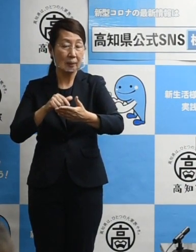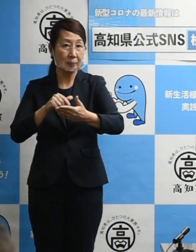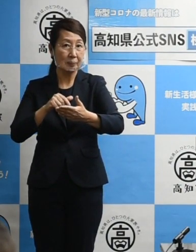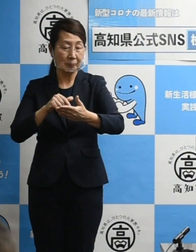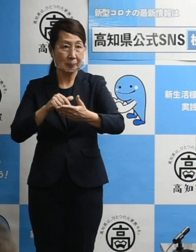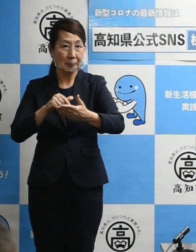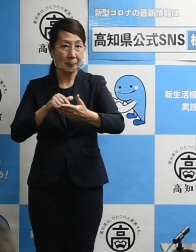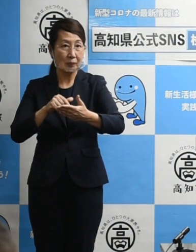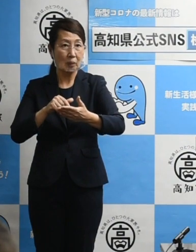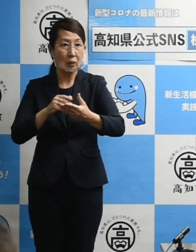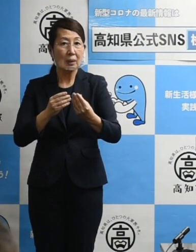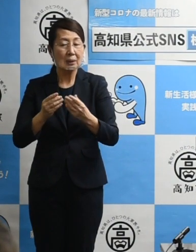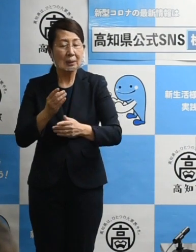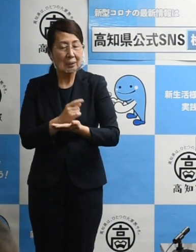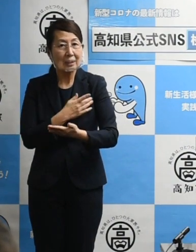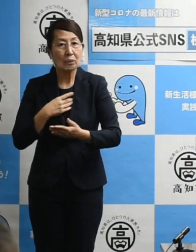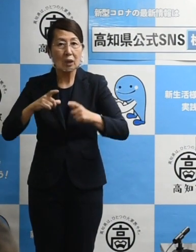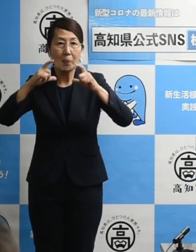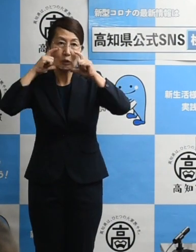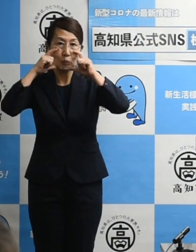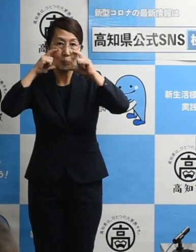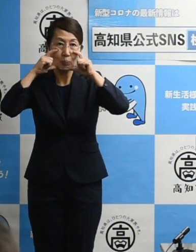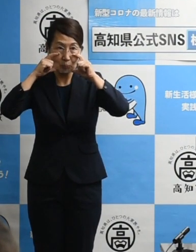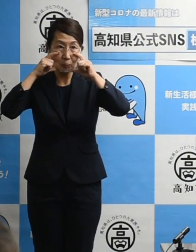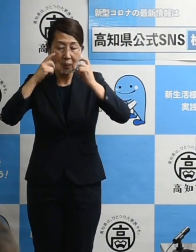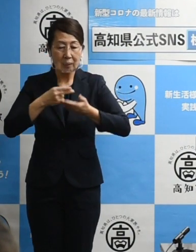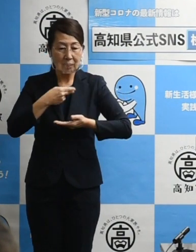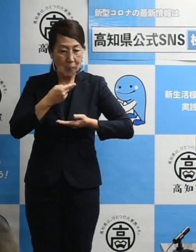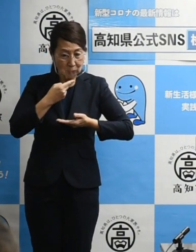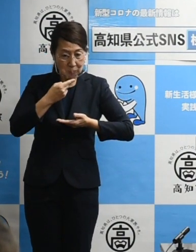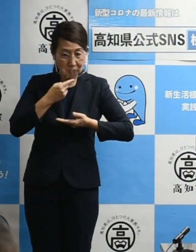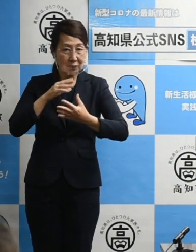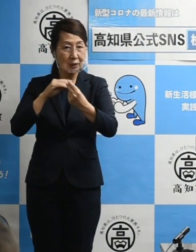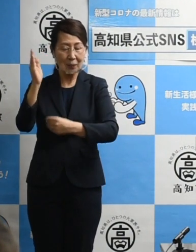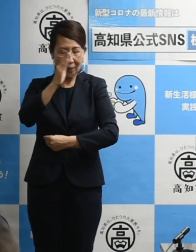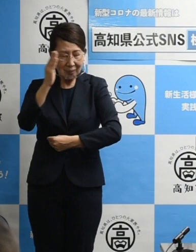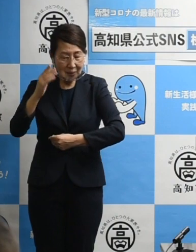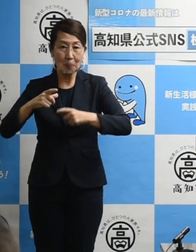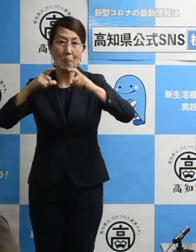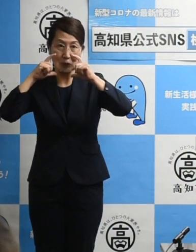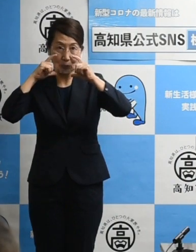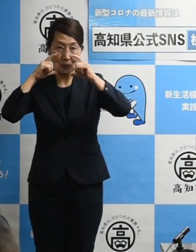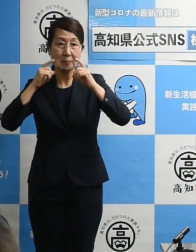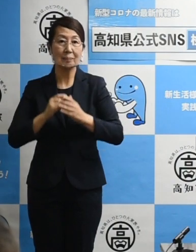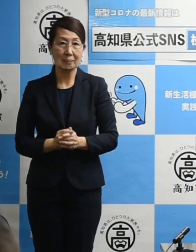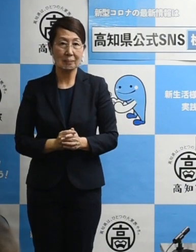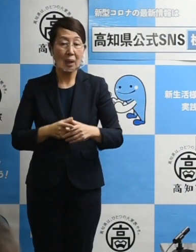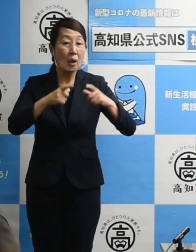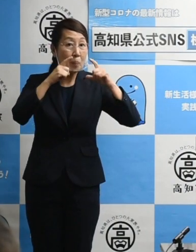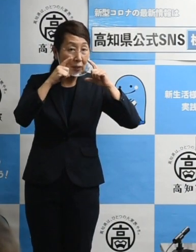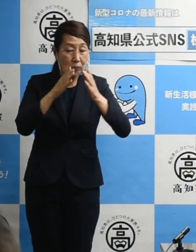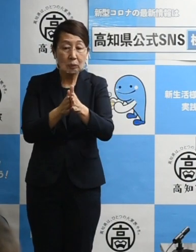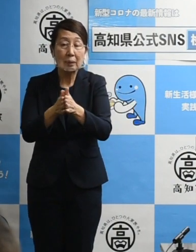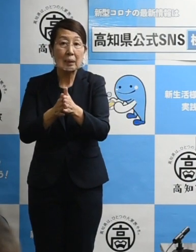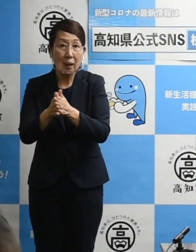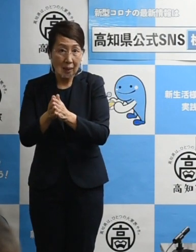中であってもですね、できる限りマスクを着用いただくというようなこと、こういったことを含めまして、マスク、手洗い、そして3密回